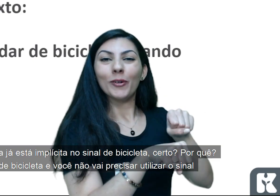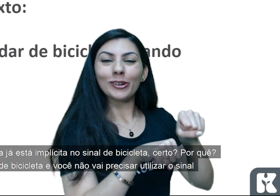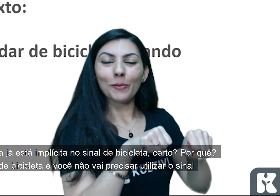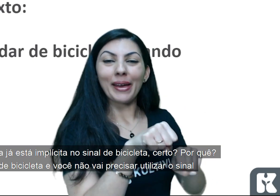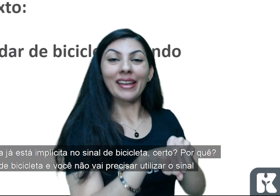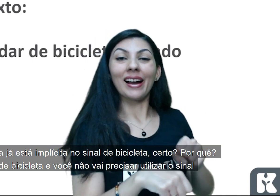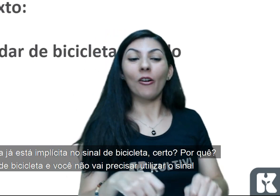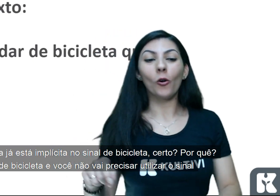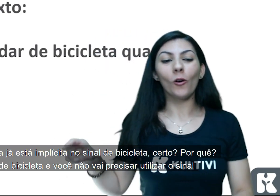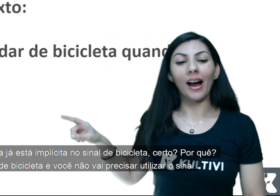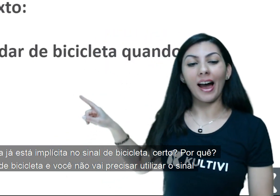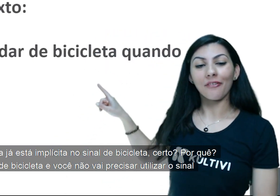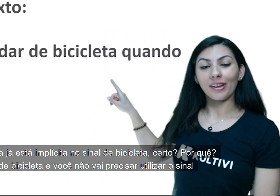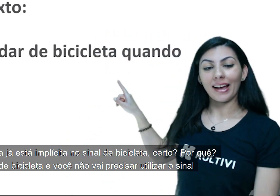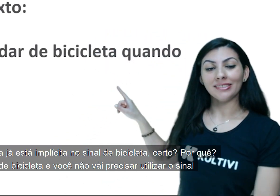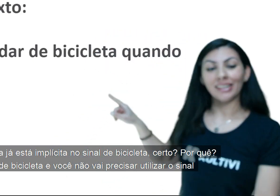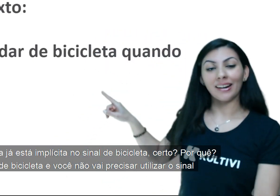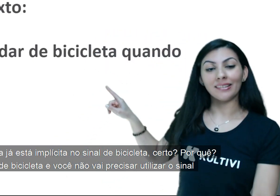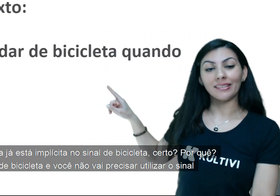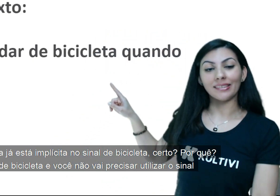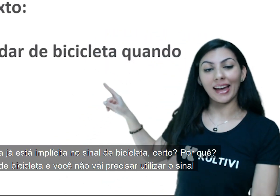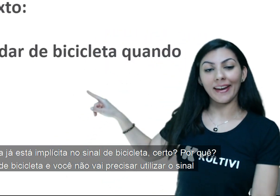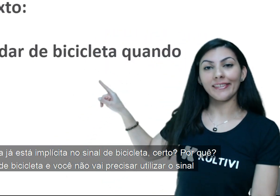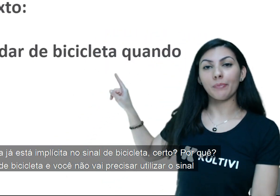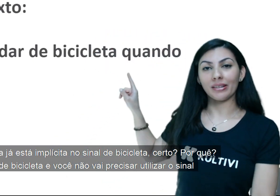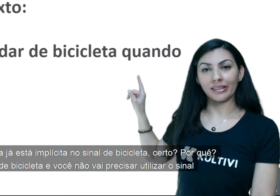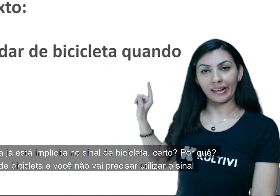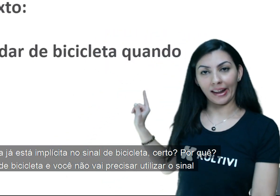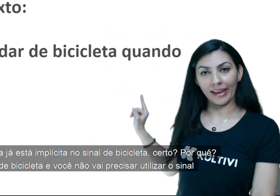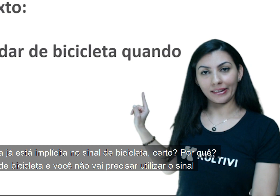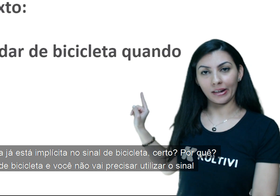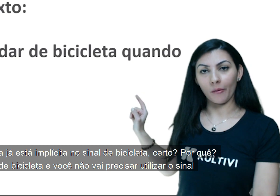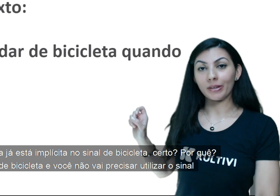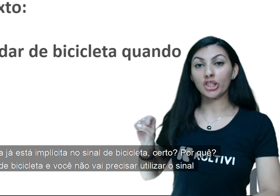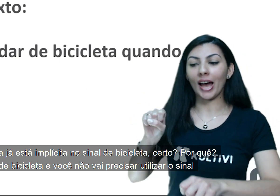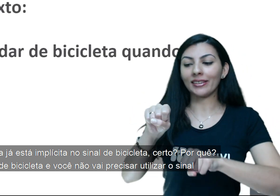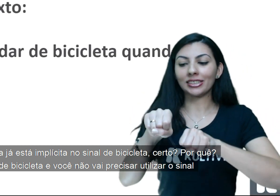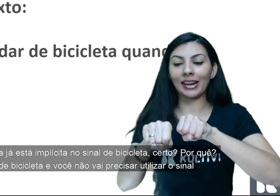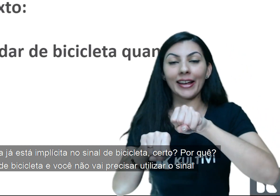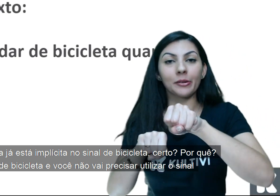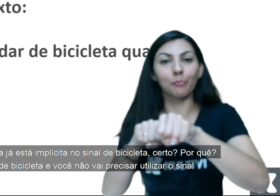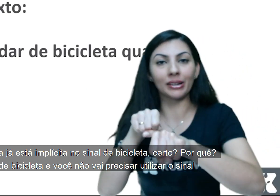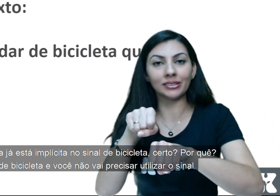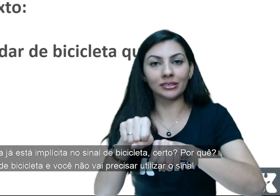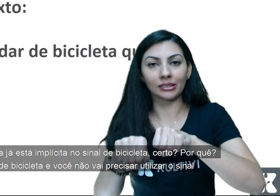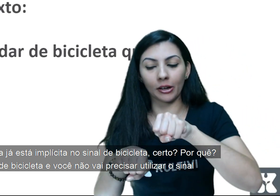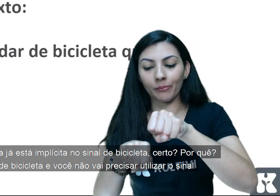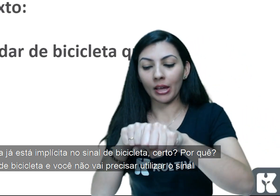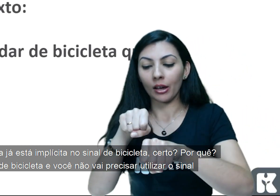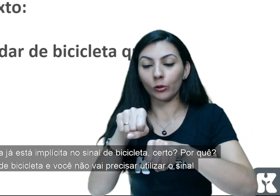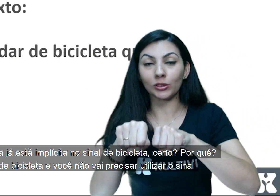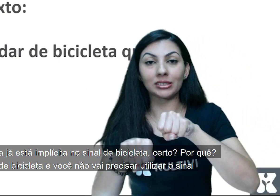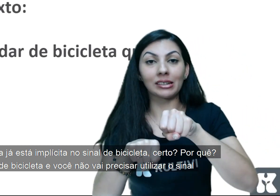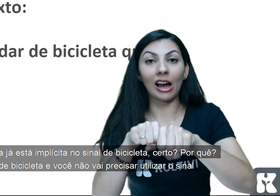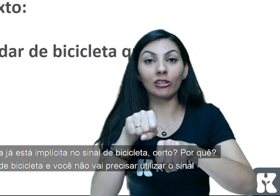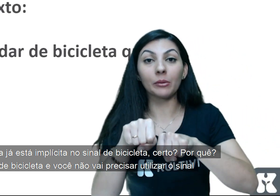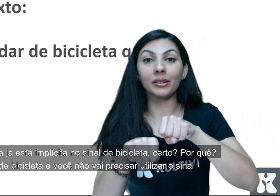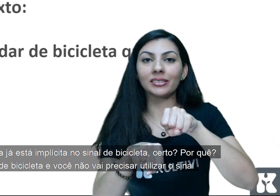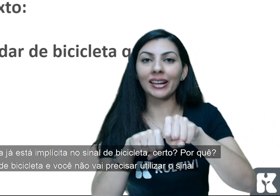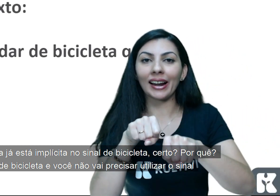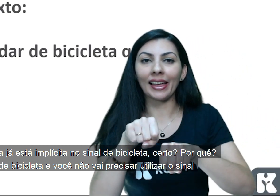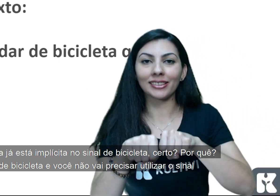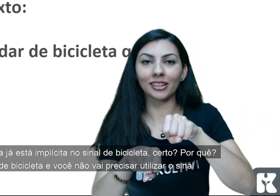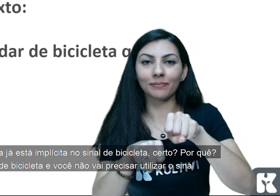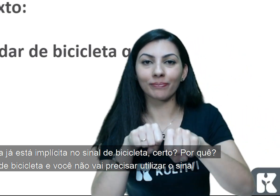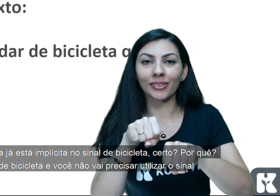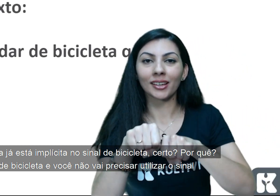Muito bem! A frase andar de bicicleta já está implícita no sinal de